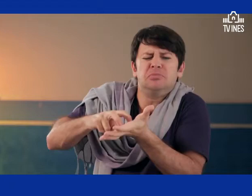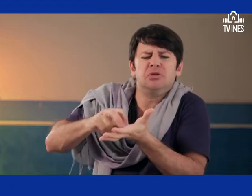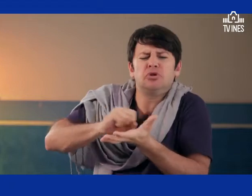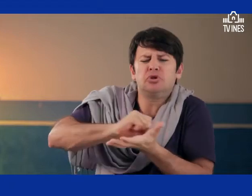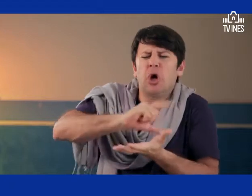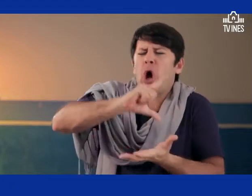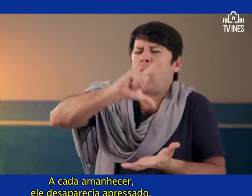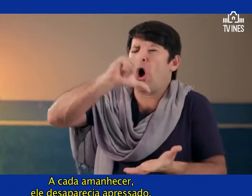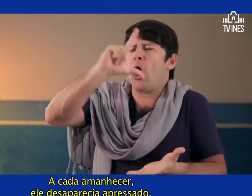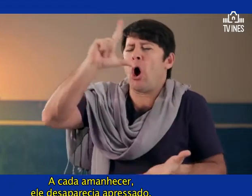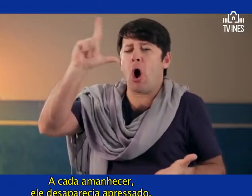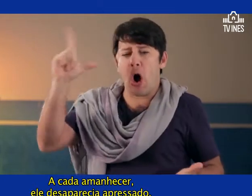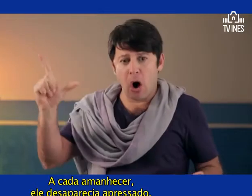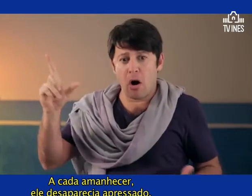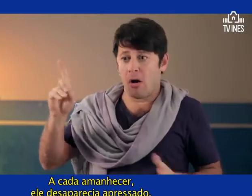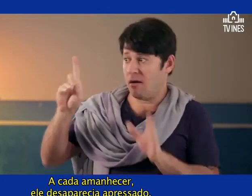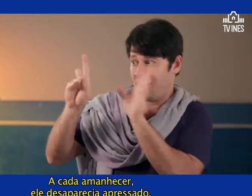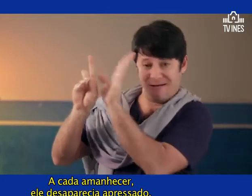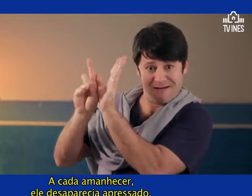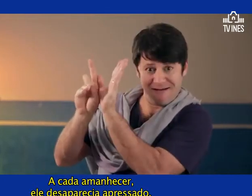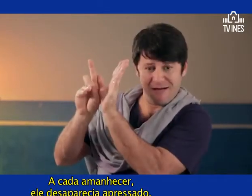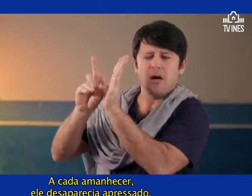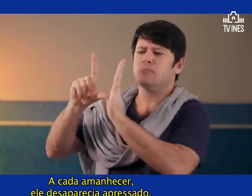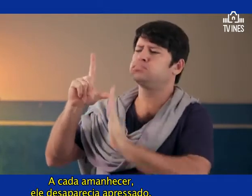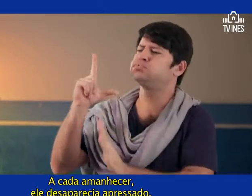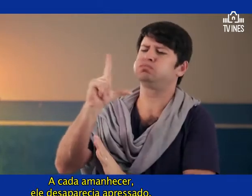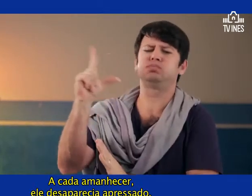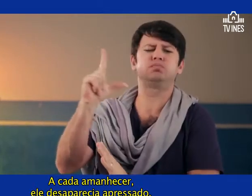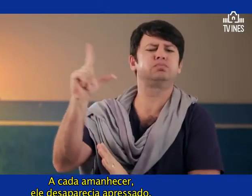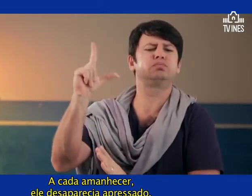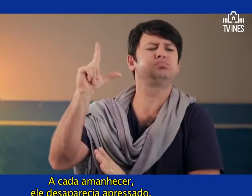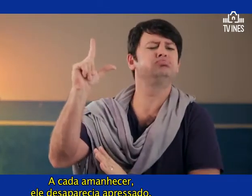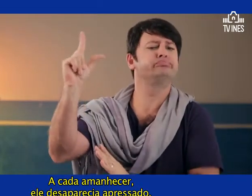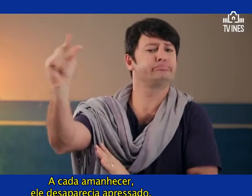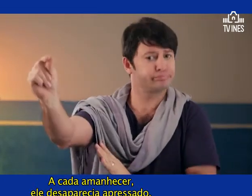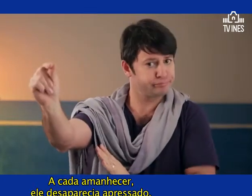A cada amanhecer, ele desaparecia apressado.